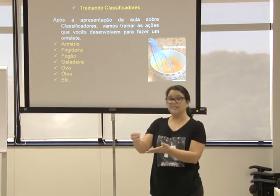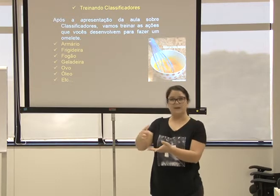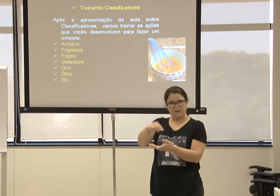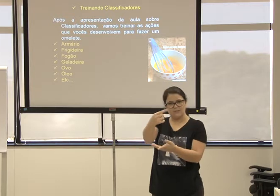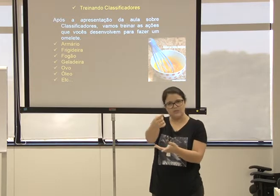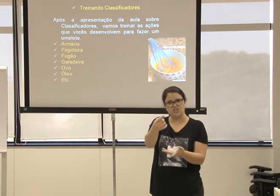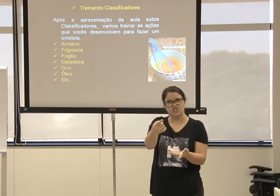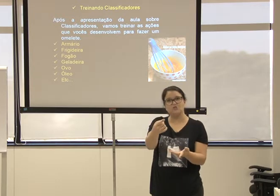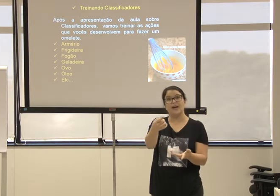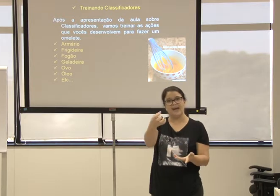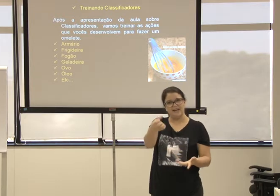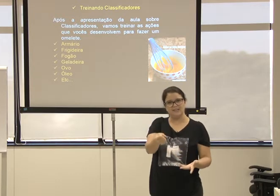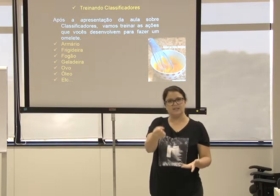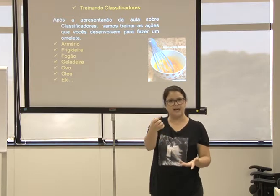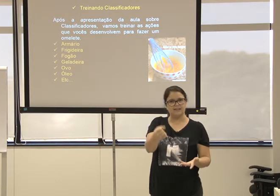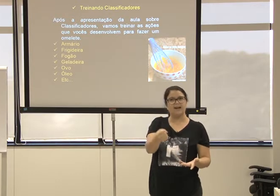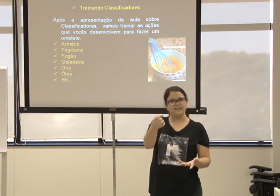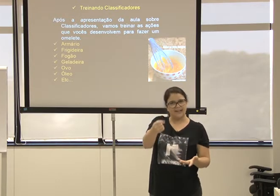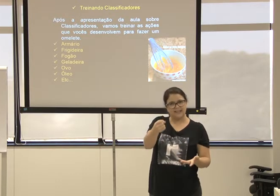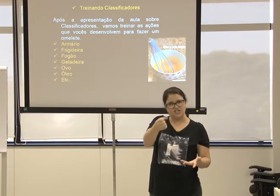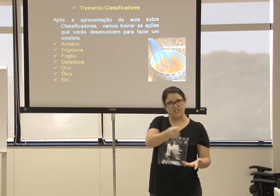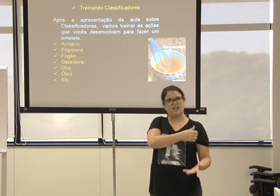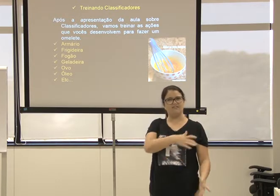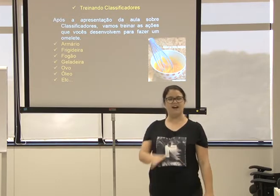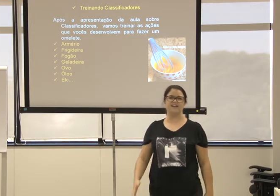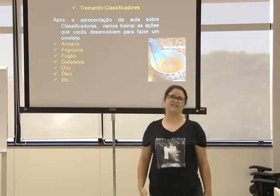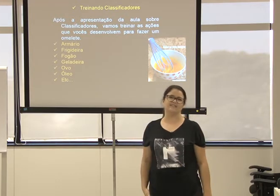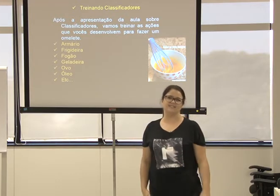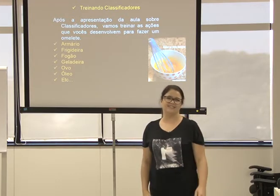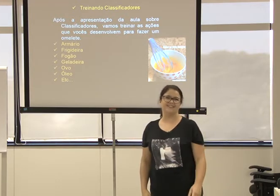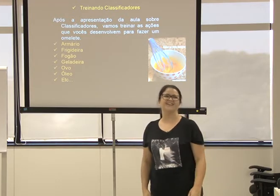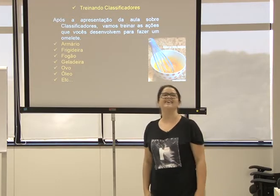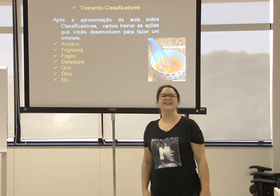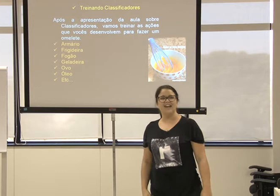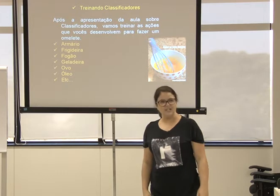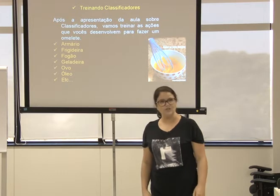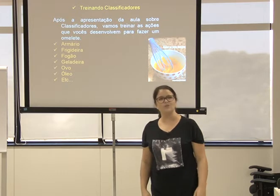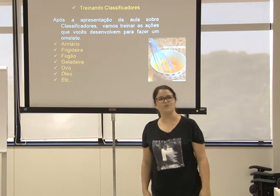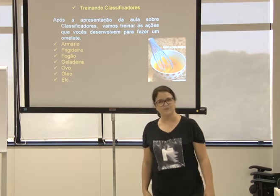mas o sentido é esse, da tetinha da vaca. Isso.